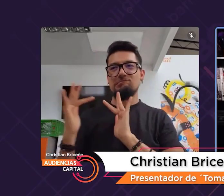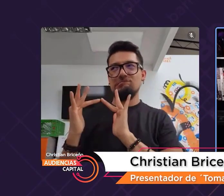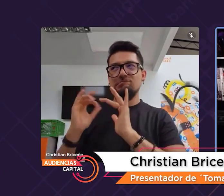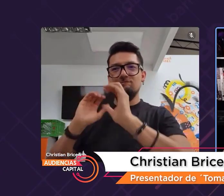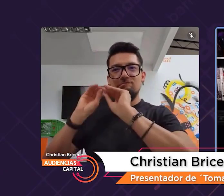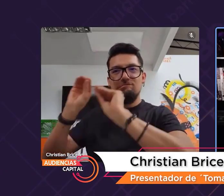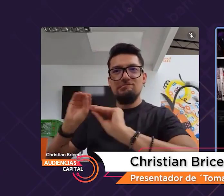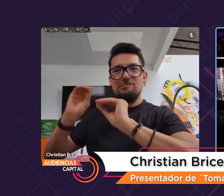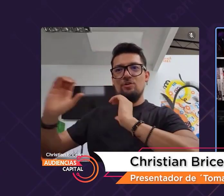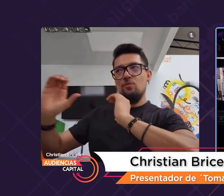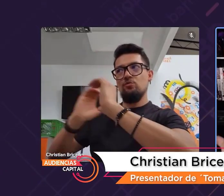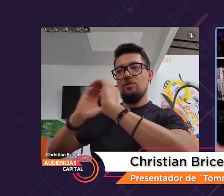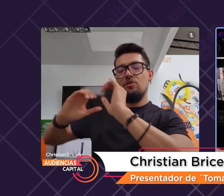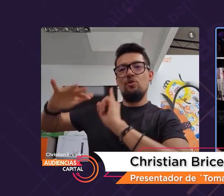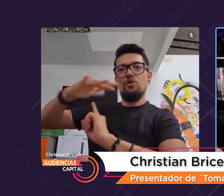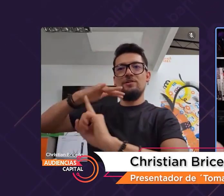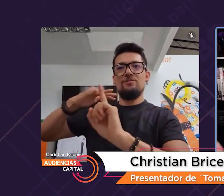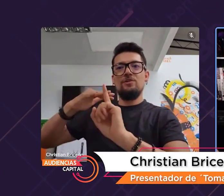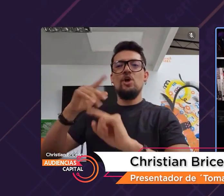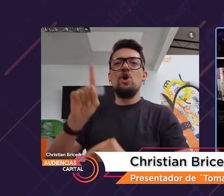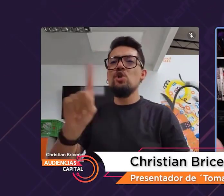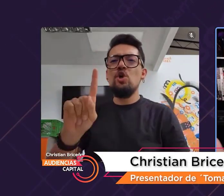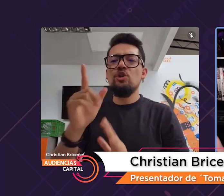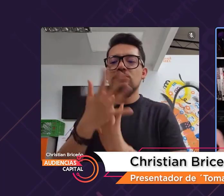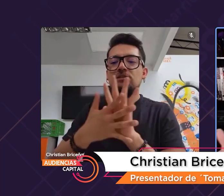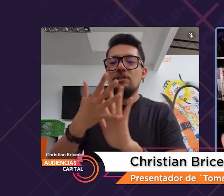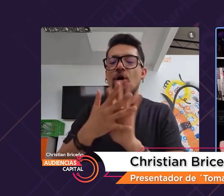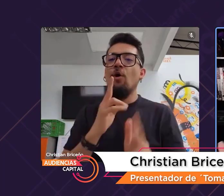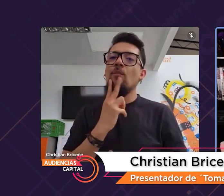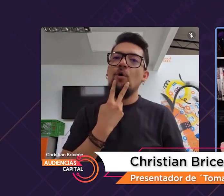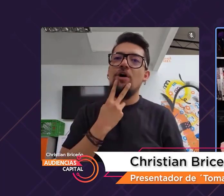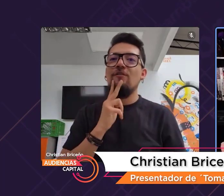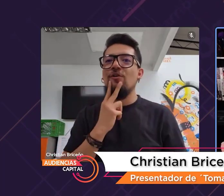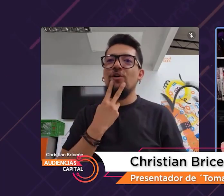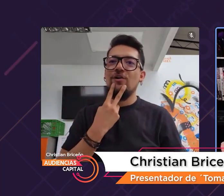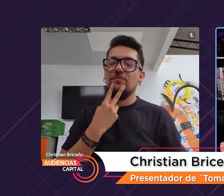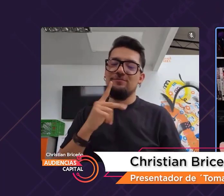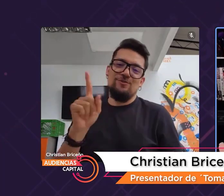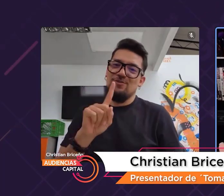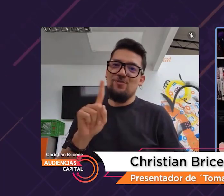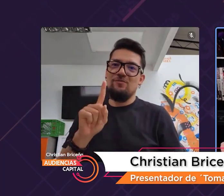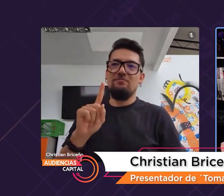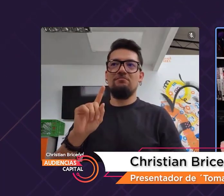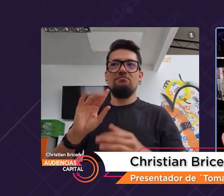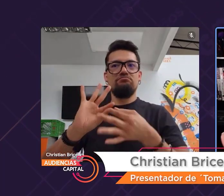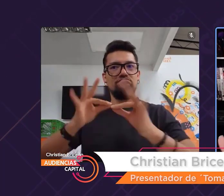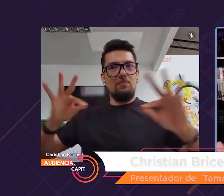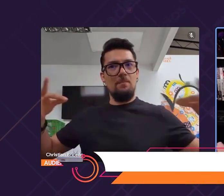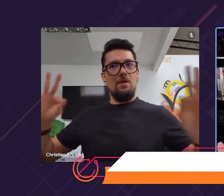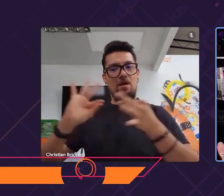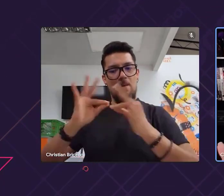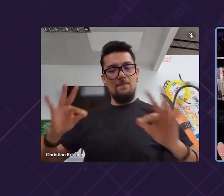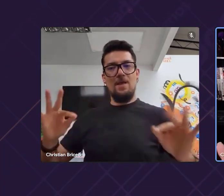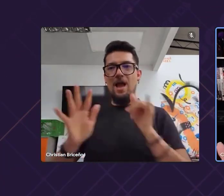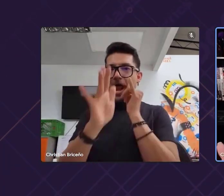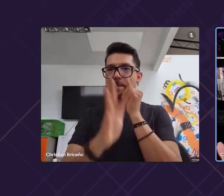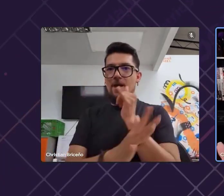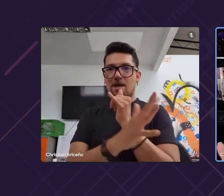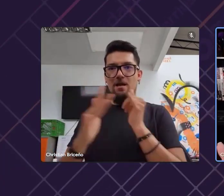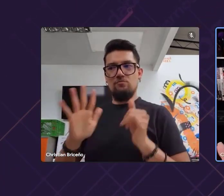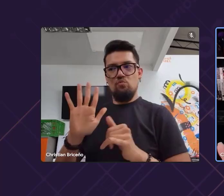sido un trabajo, un proceso que mi familia sabe, es consciente, se comunica conmigo de la lengua de señas, a través de lengua de